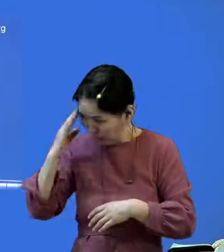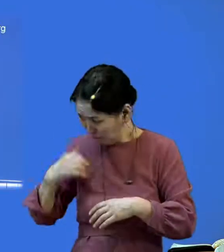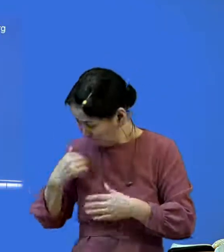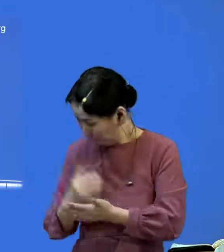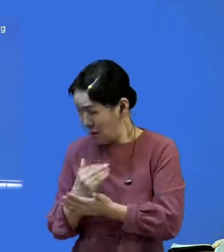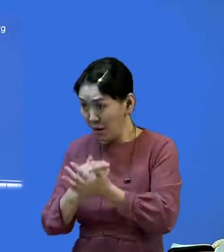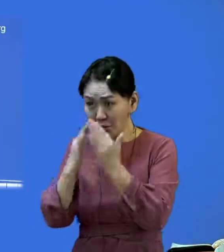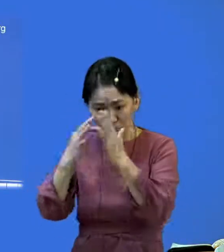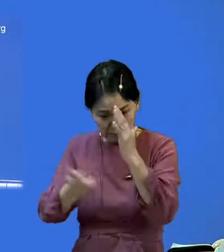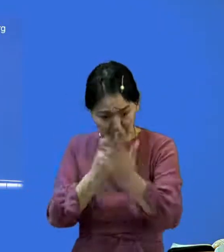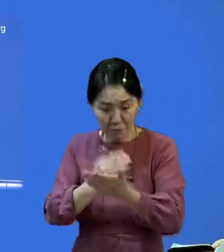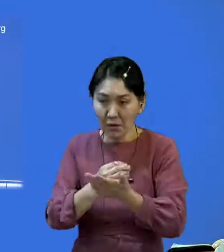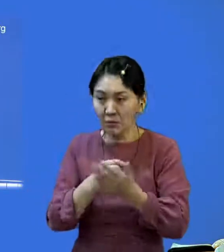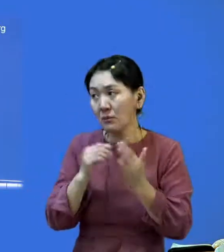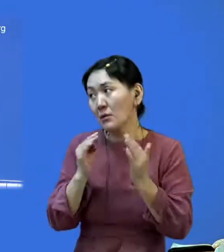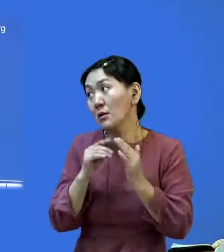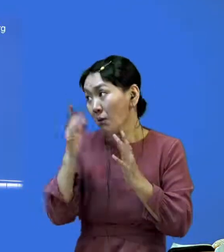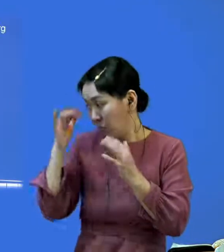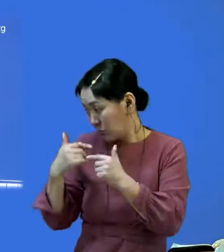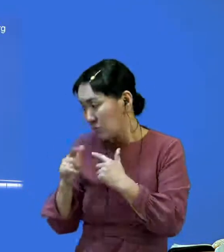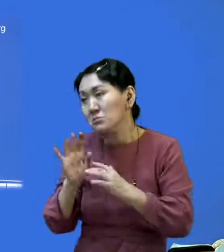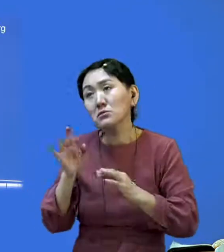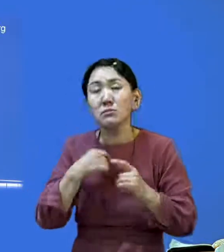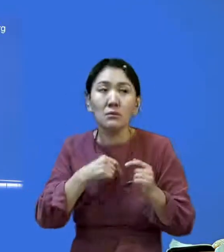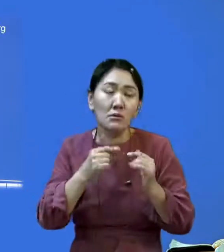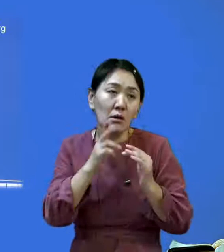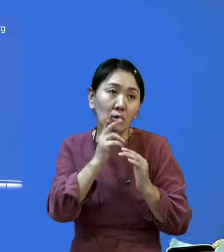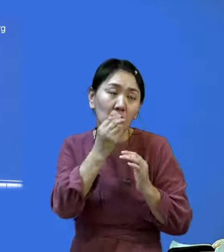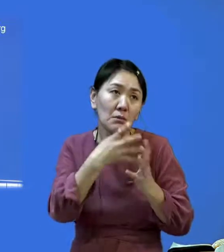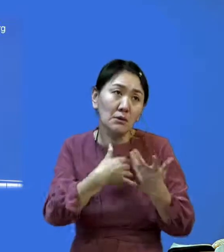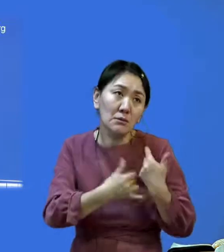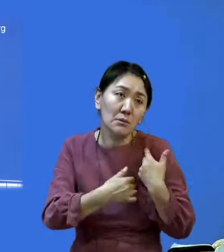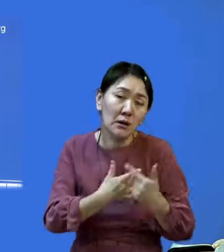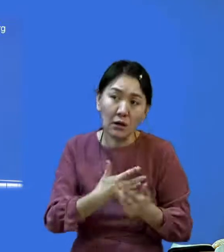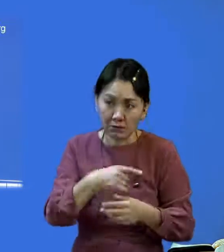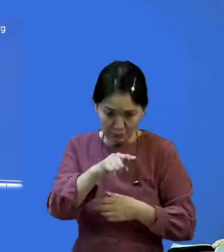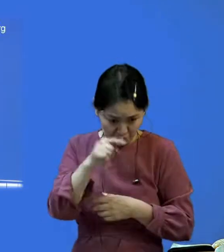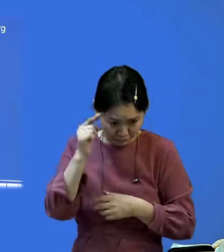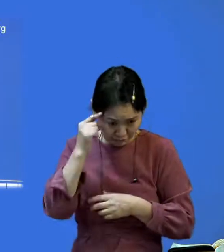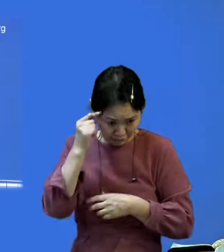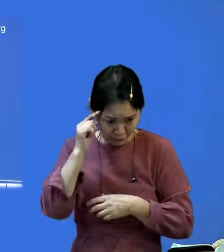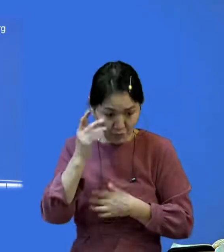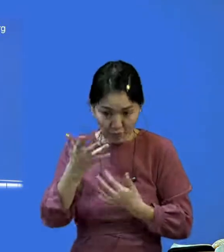чи? Гүү тэгэн үздэй чи яагаад юун санаа зовоод байгаа, яагаад байгаа?